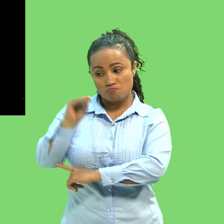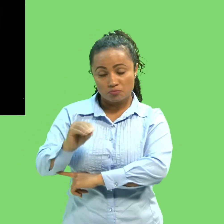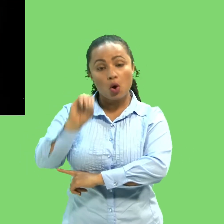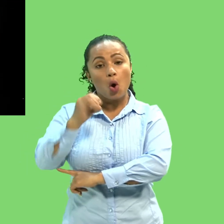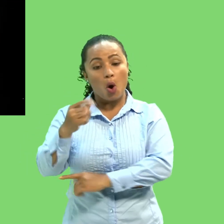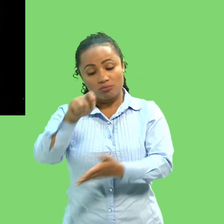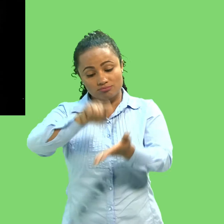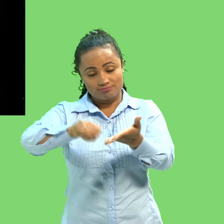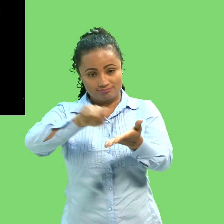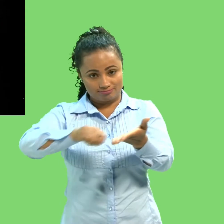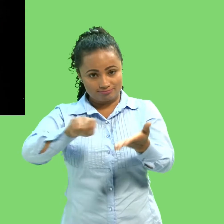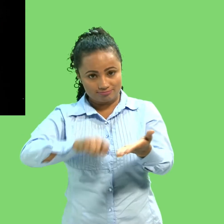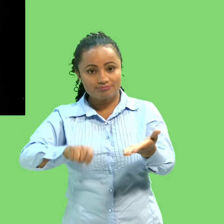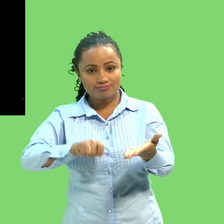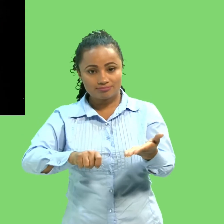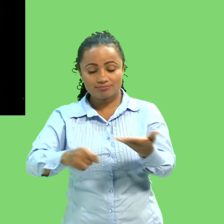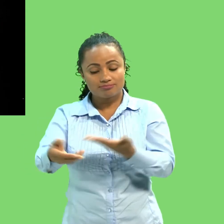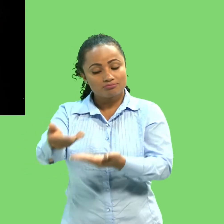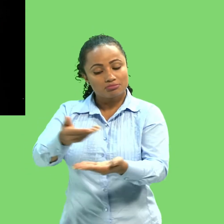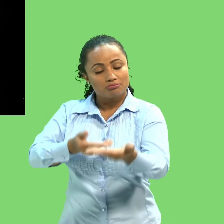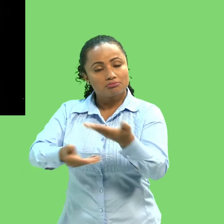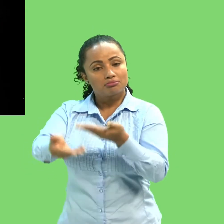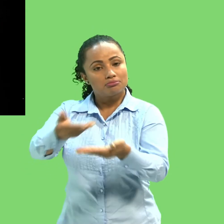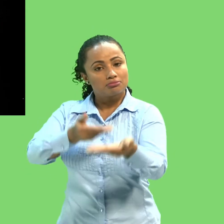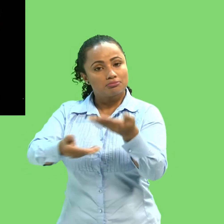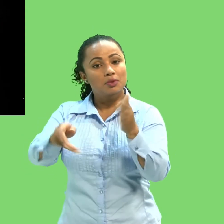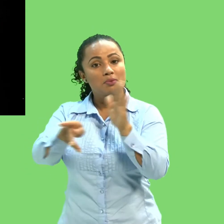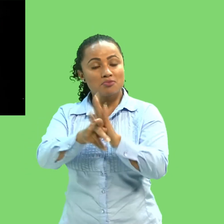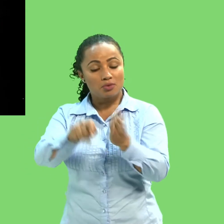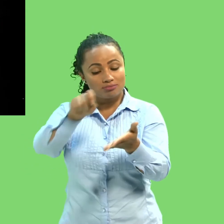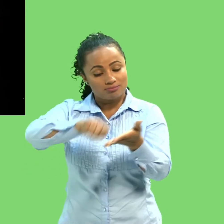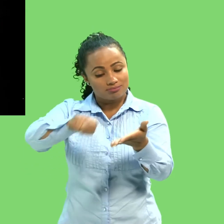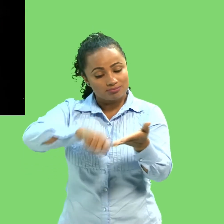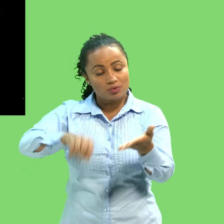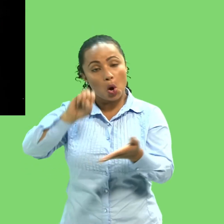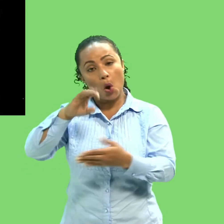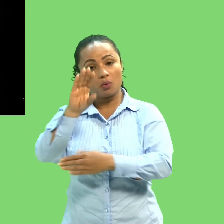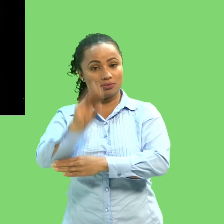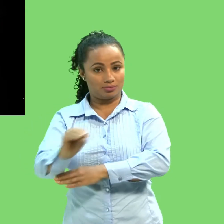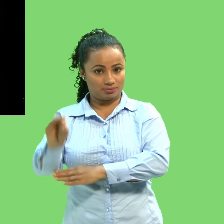certo? Interação ligado à linguagem